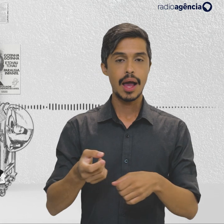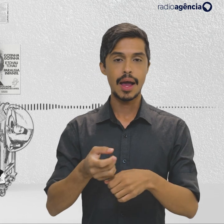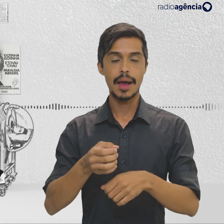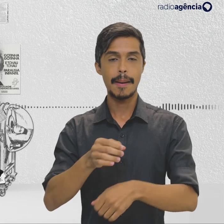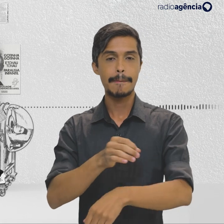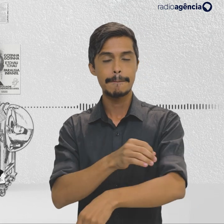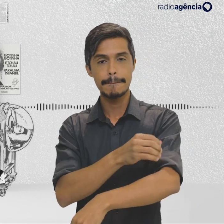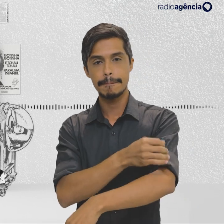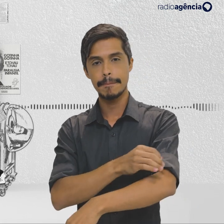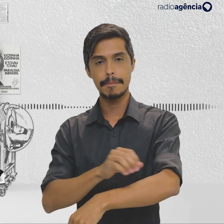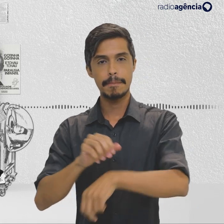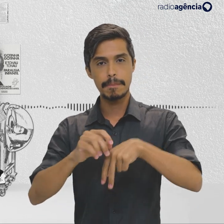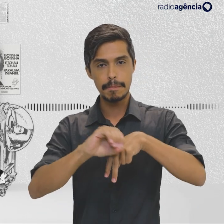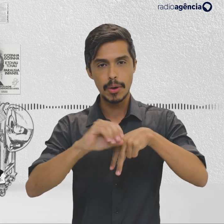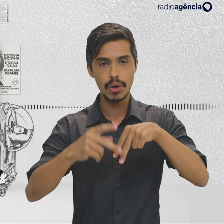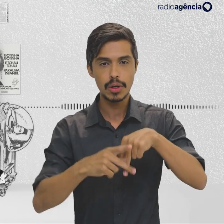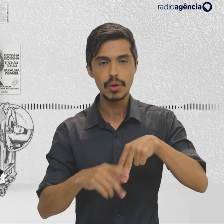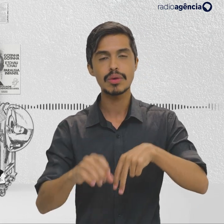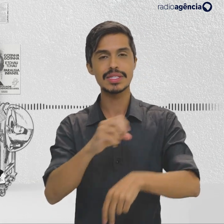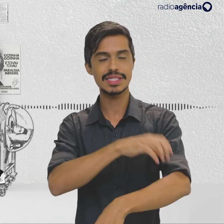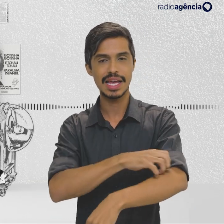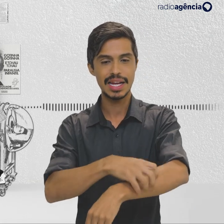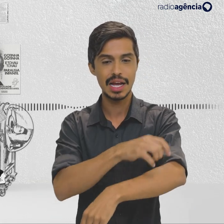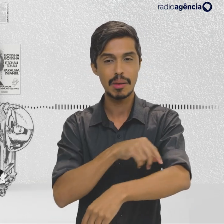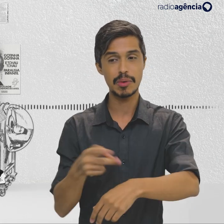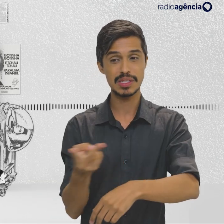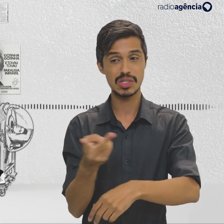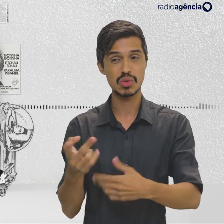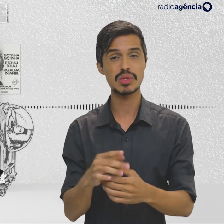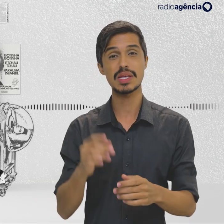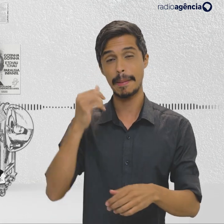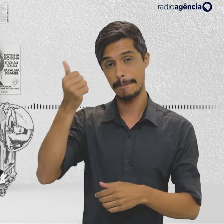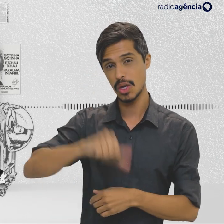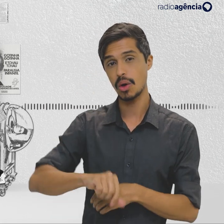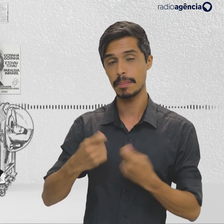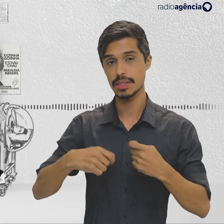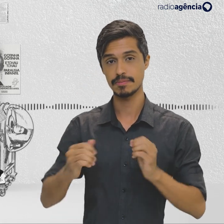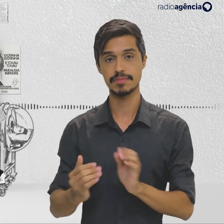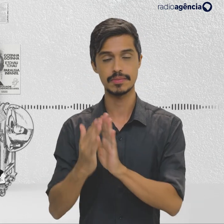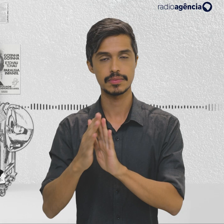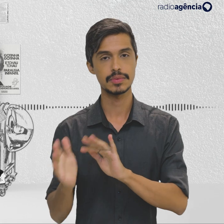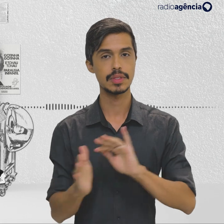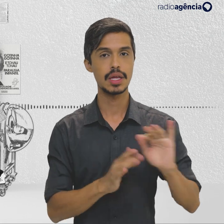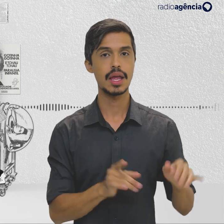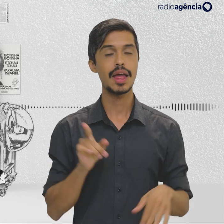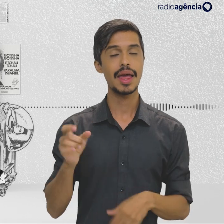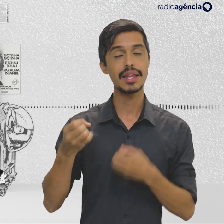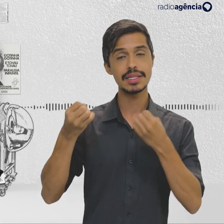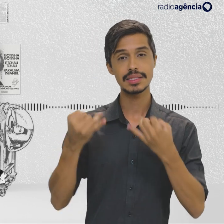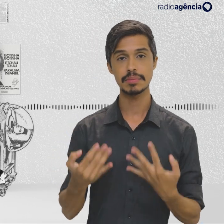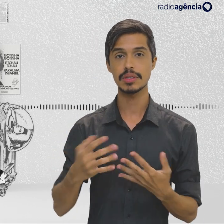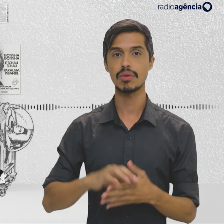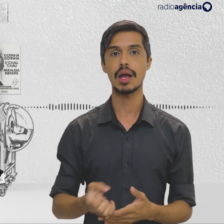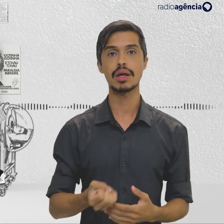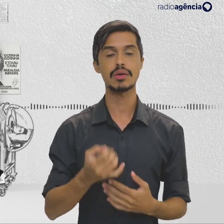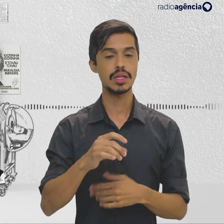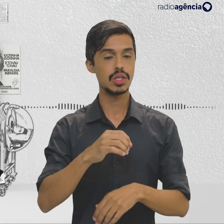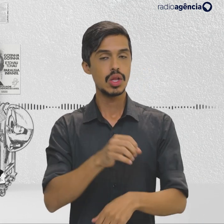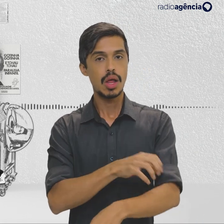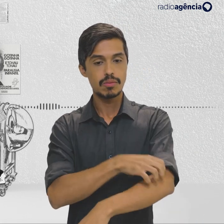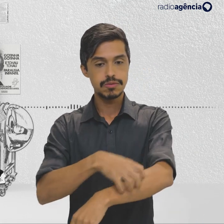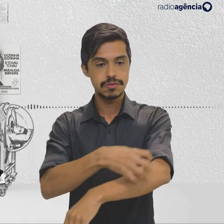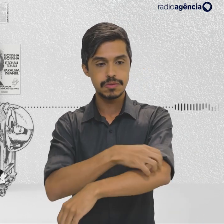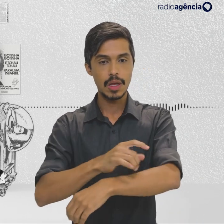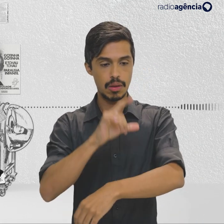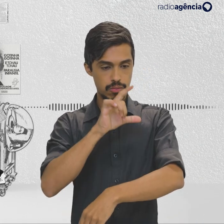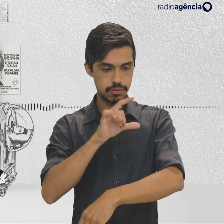diria que essas são grandes ameaças como a ministra citou na pandemia os índices de vacinação contra o sarampo